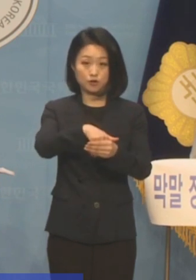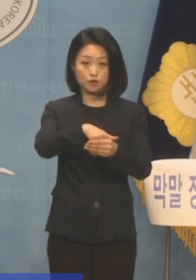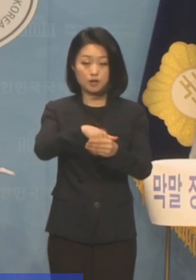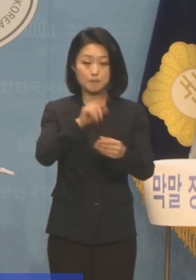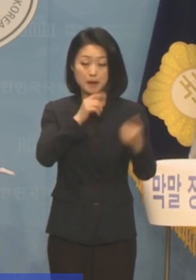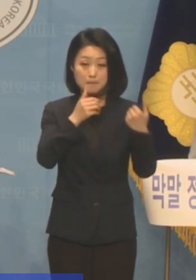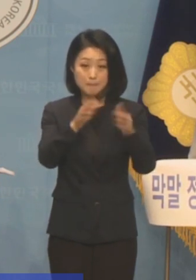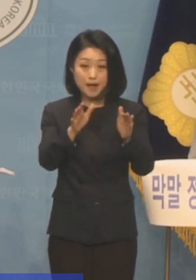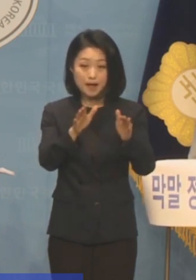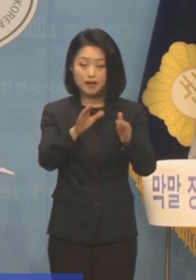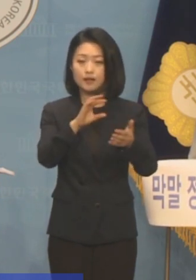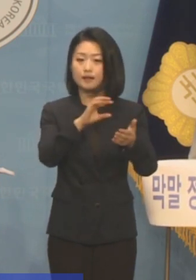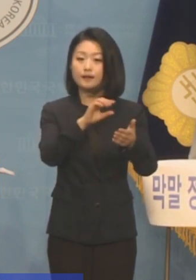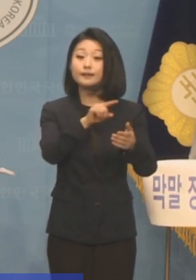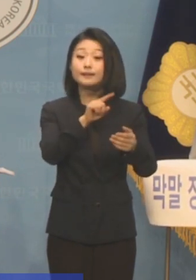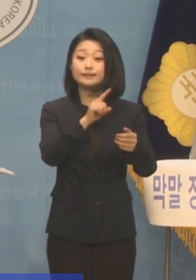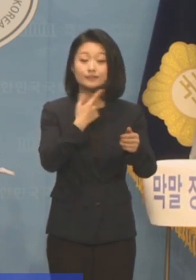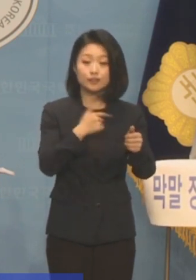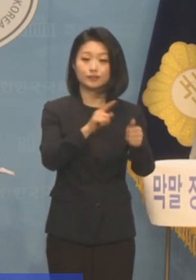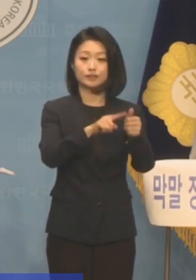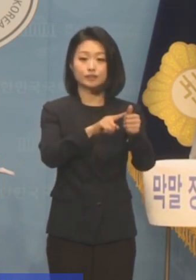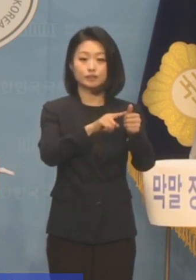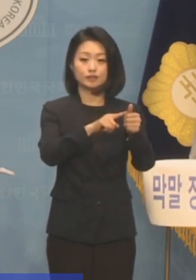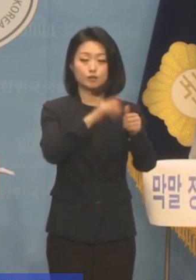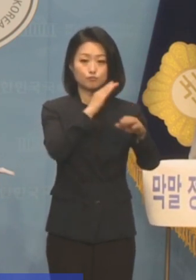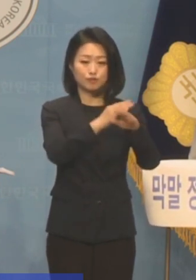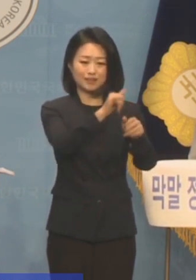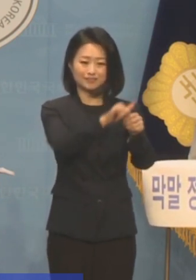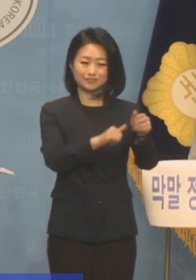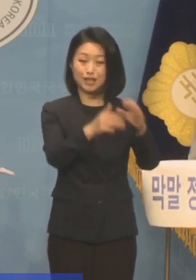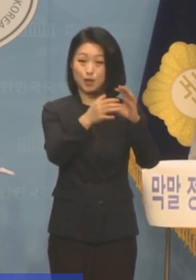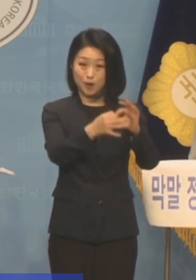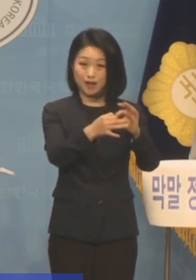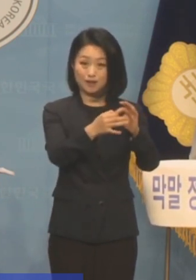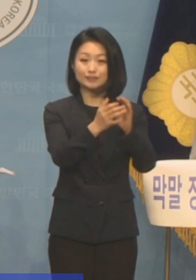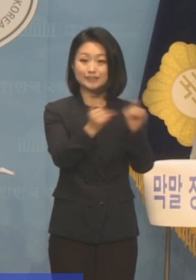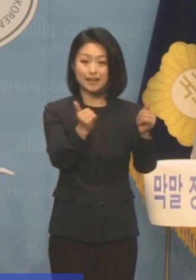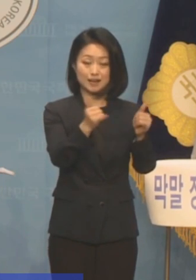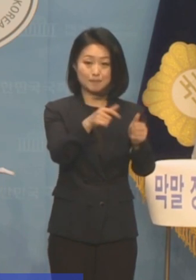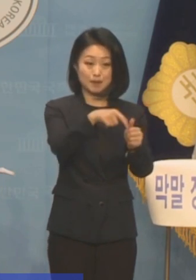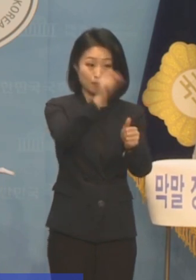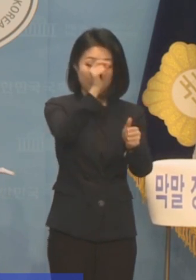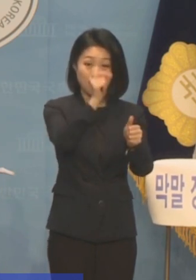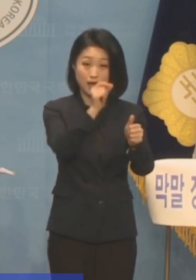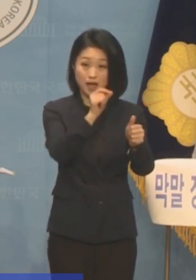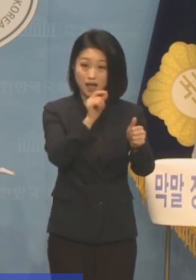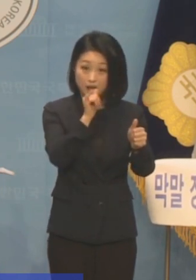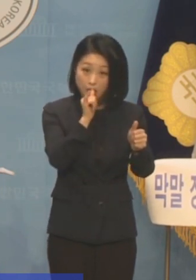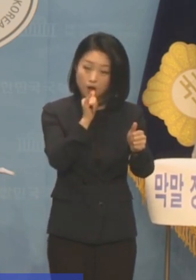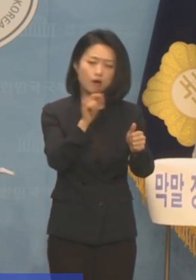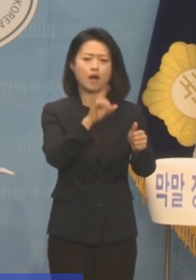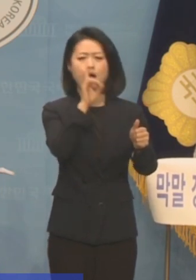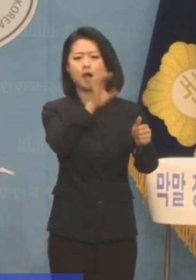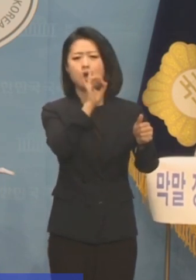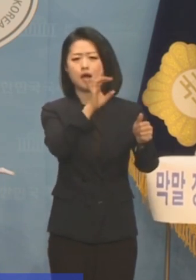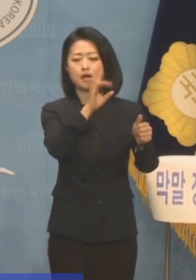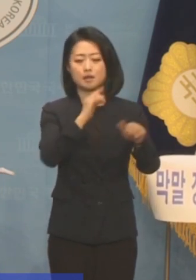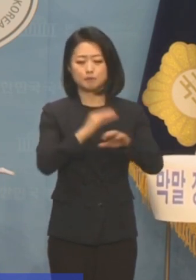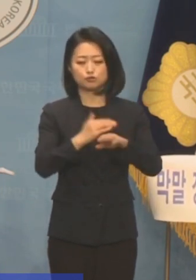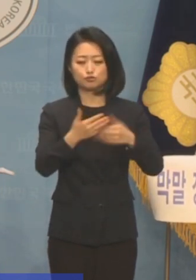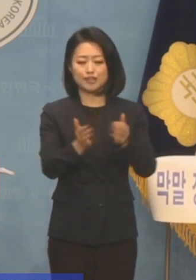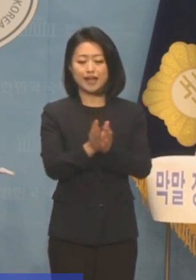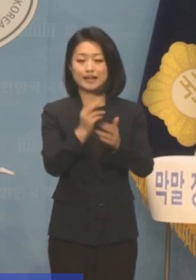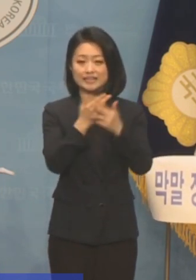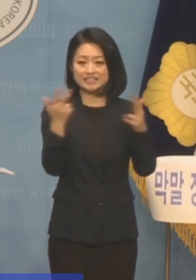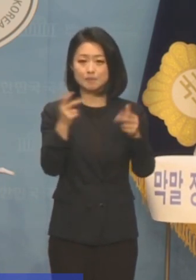이런 막말 수준에 김준혁 같이 주사파 화심이 세척되지 않는 그런 사람을 발굴하는 것에 대해 더블락 민주당